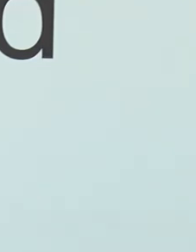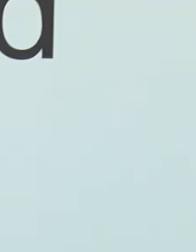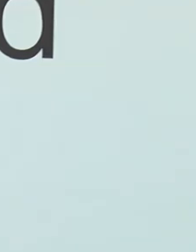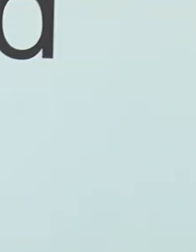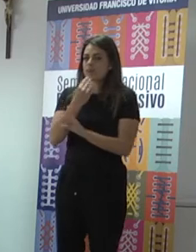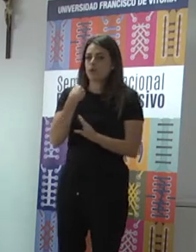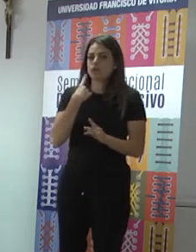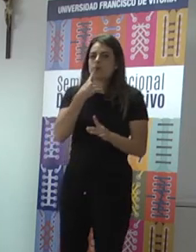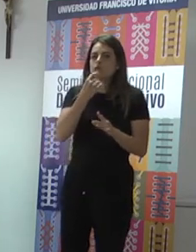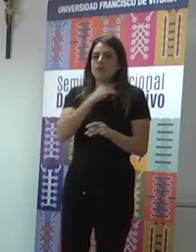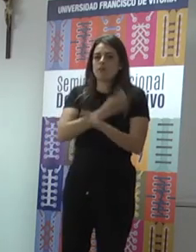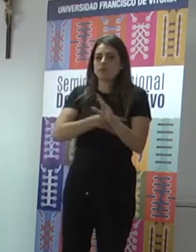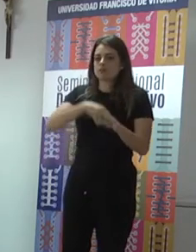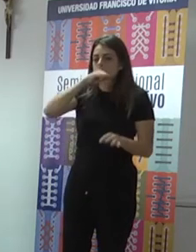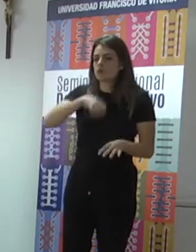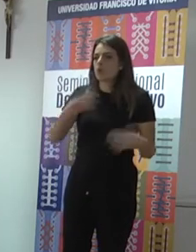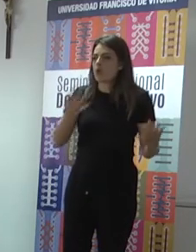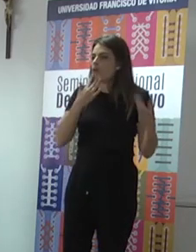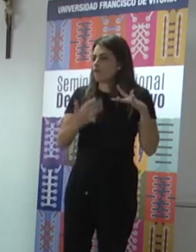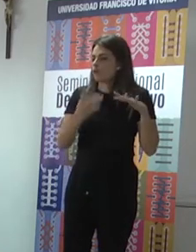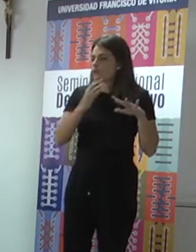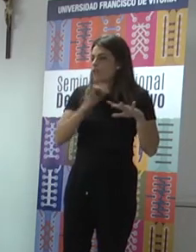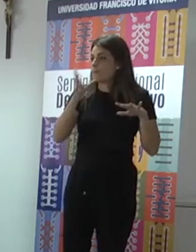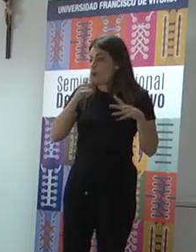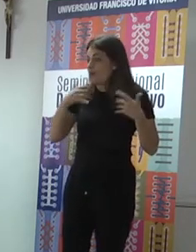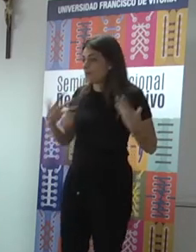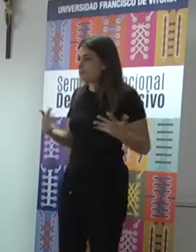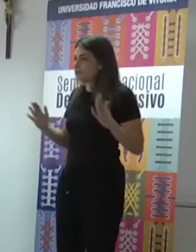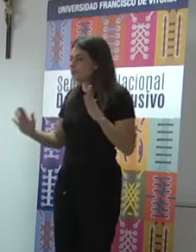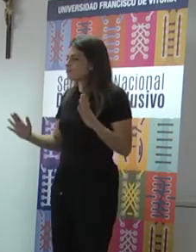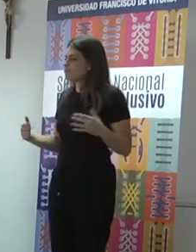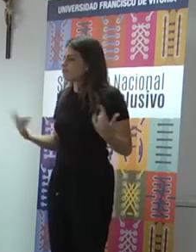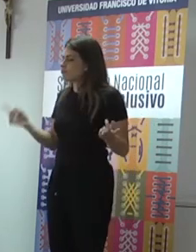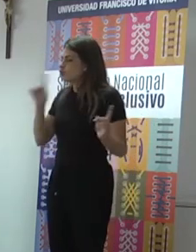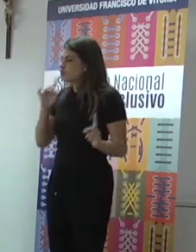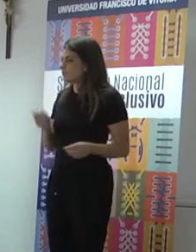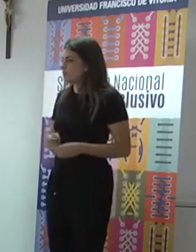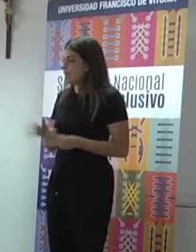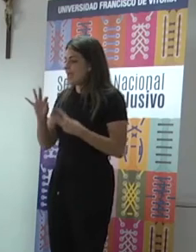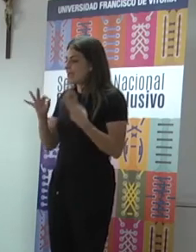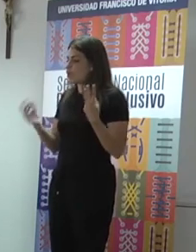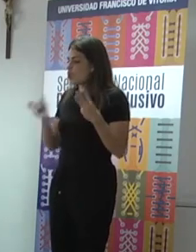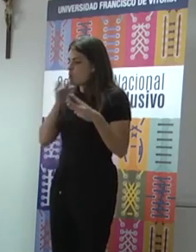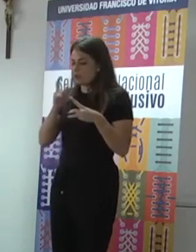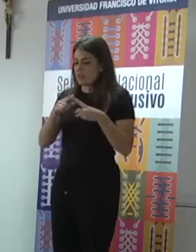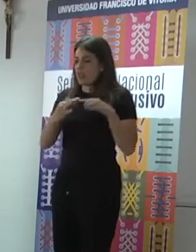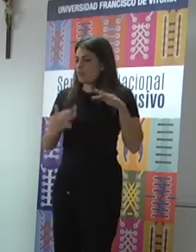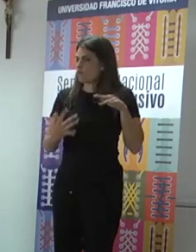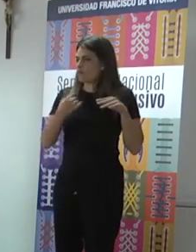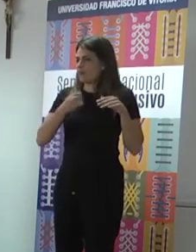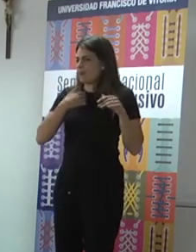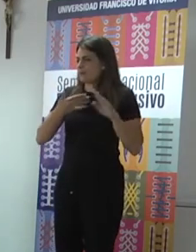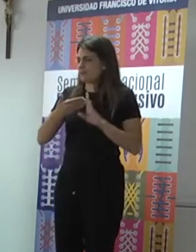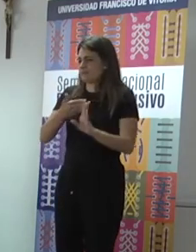claro y era el fútbol. Pero ahora mismo ya no sabría decir. ¿Por qué? El fútbol ha sido el deporte que me ha encantado a mí